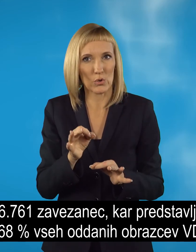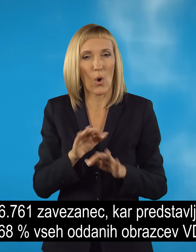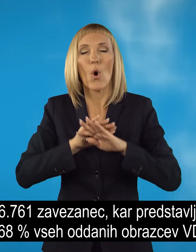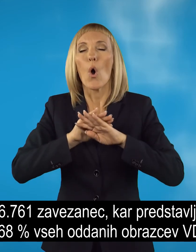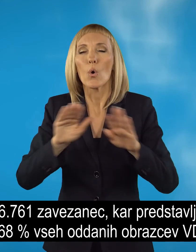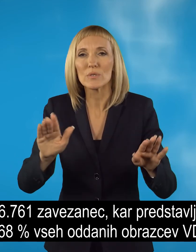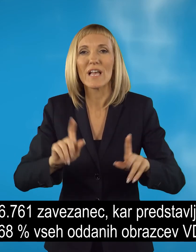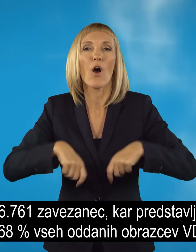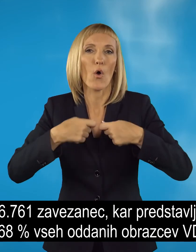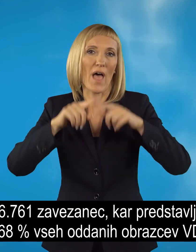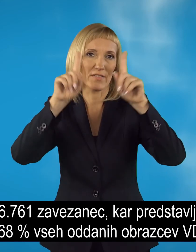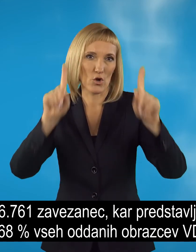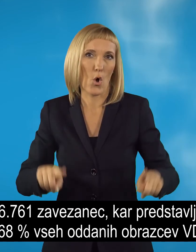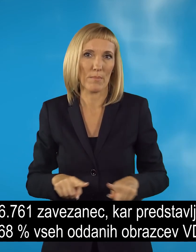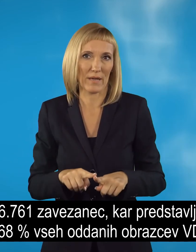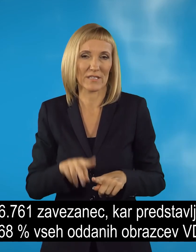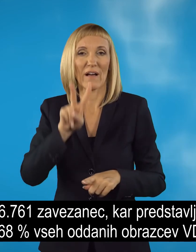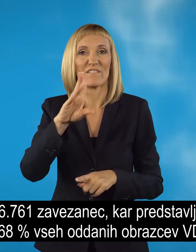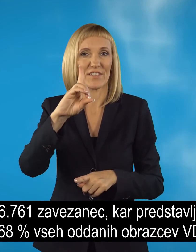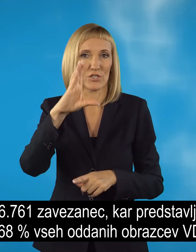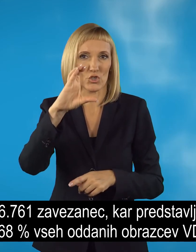26,68% vseh oddanih obrazcev VDČ.